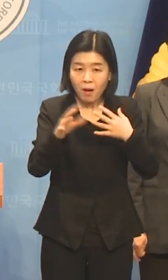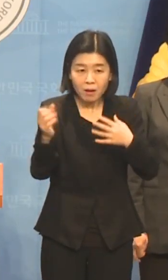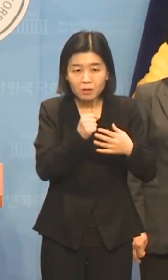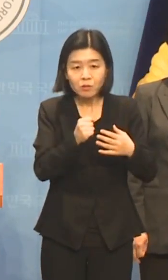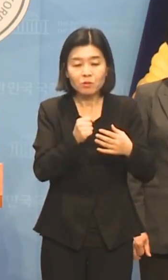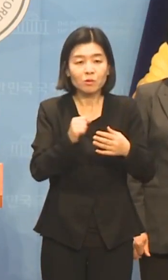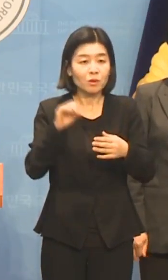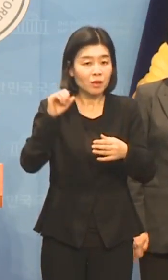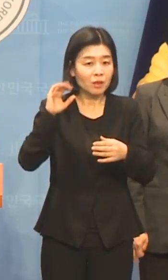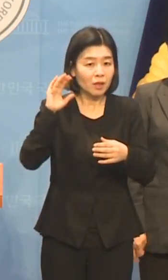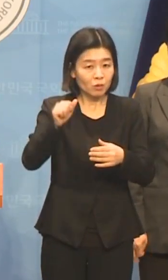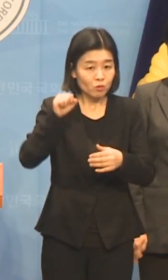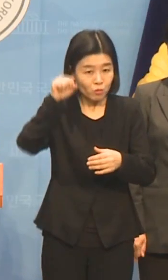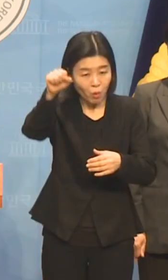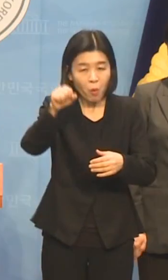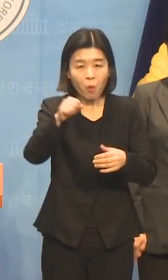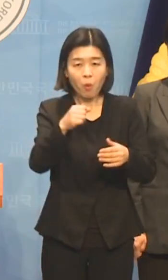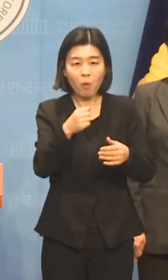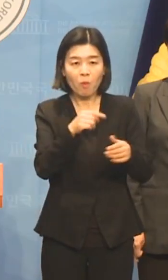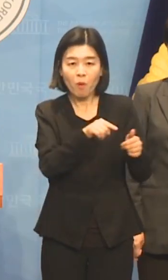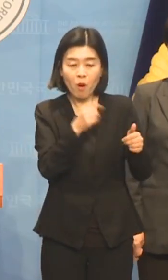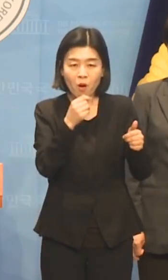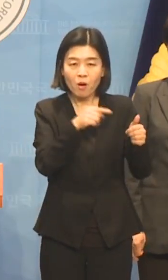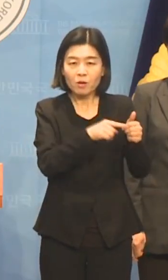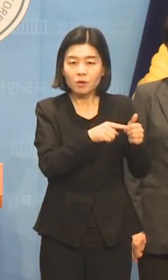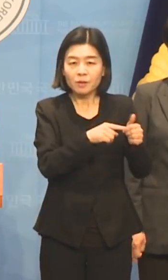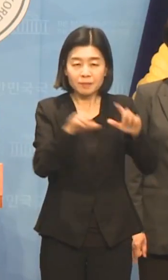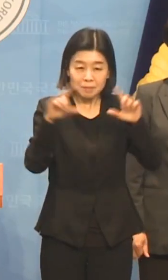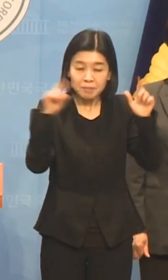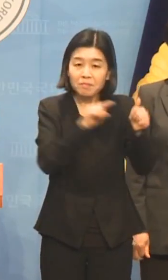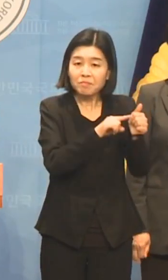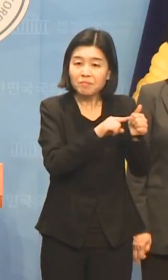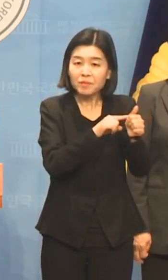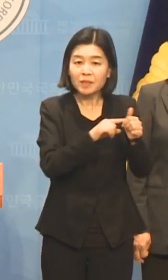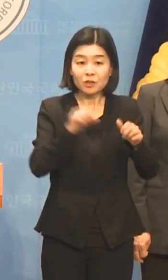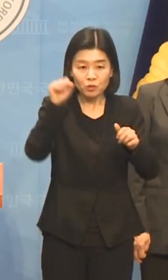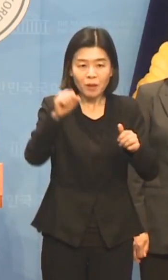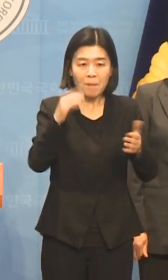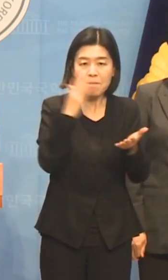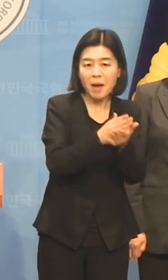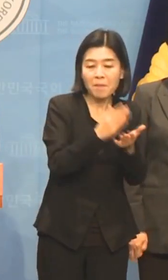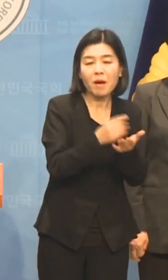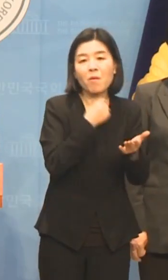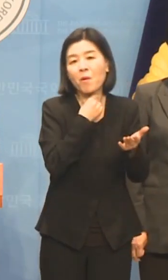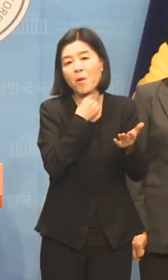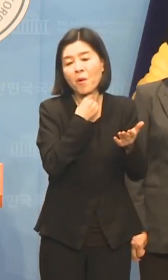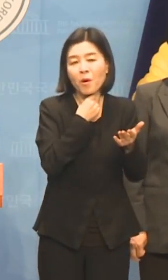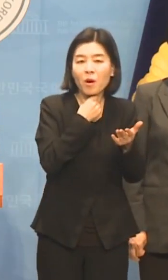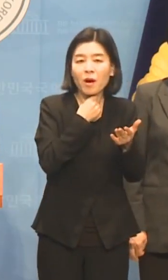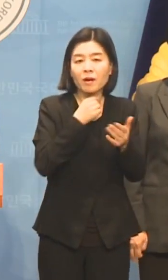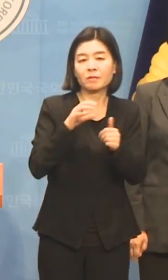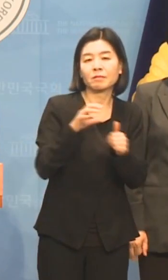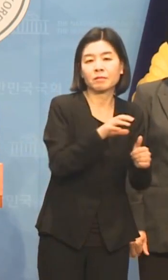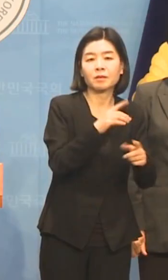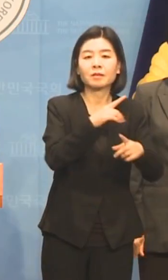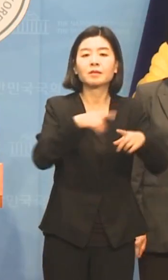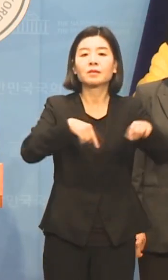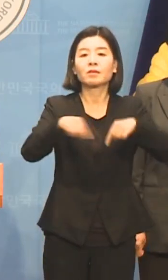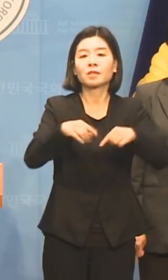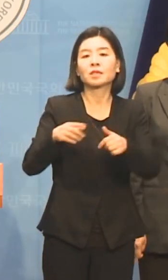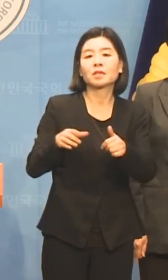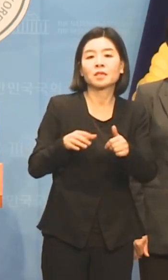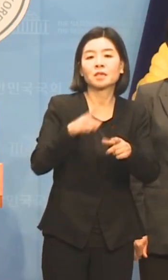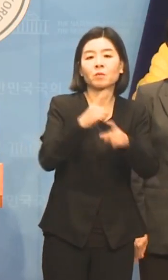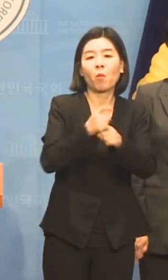후보 이재명 대표의 피선거권을 박탈시키려는 정치 보복입니다. 허위 사실로 선거에서 당선된